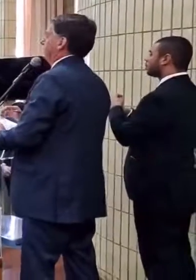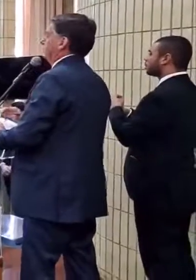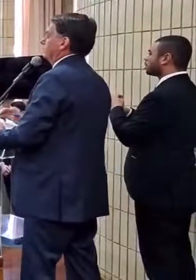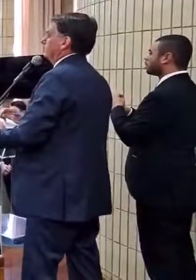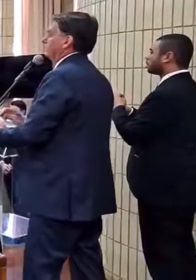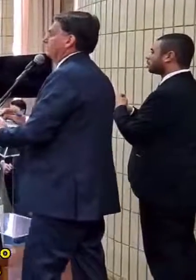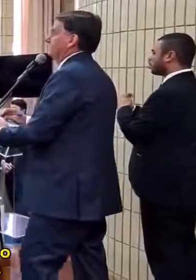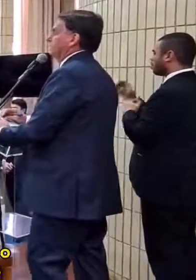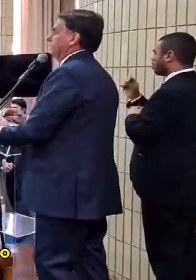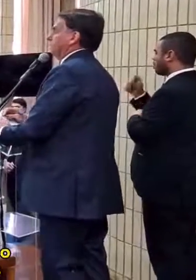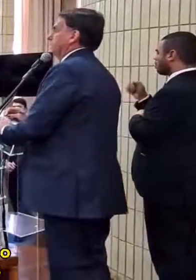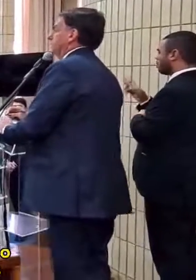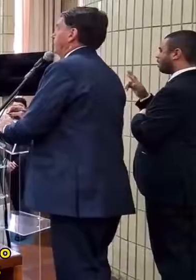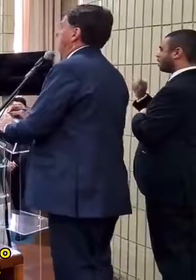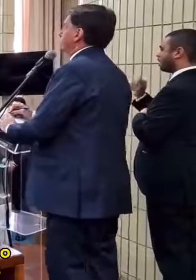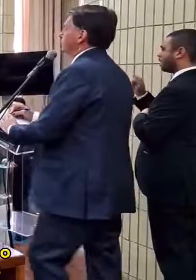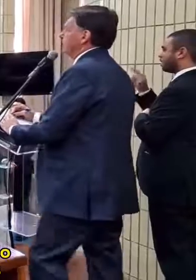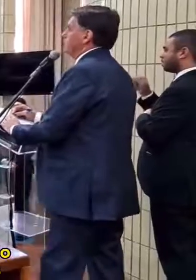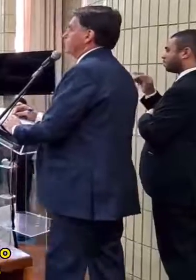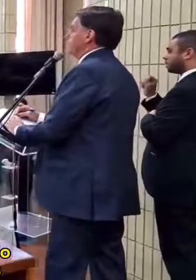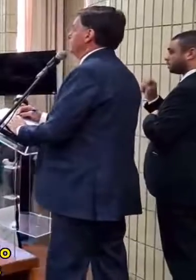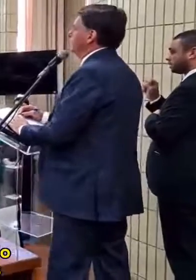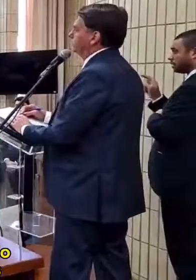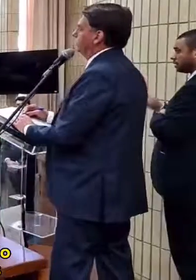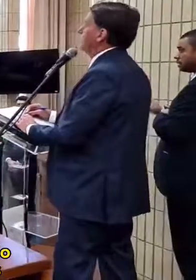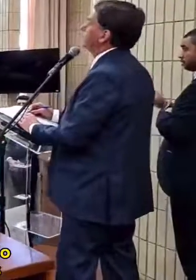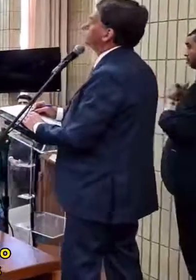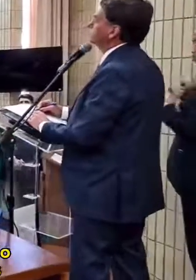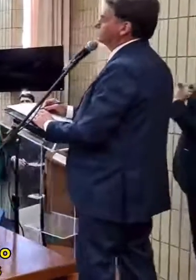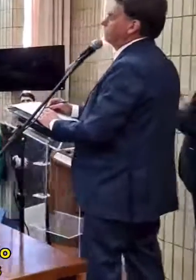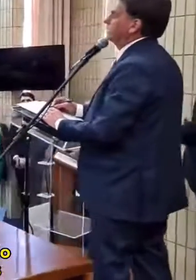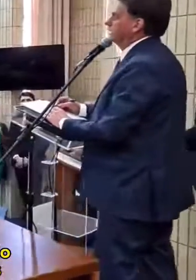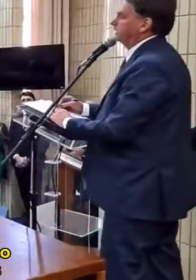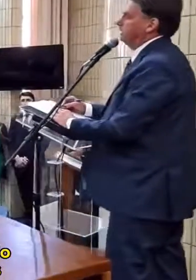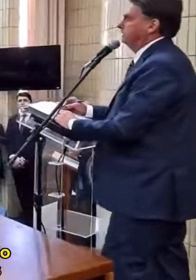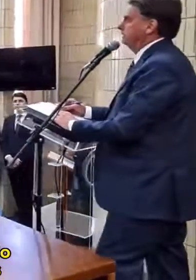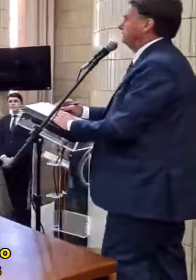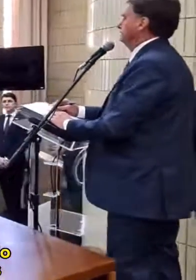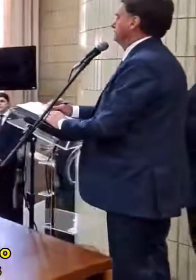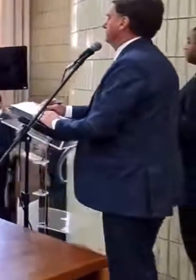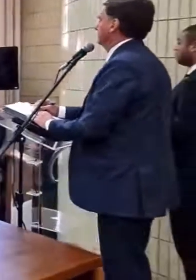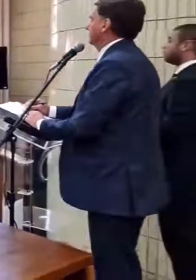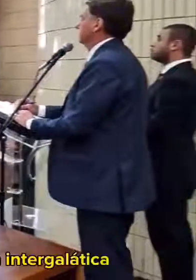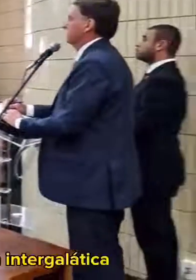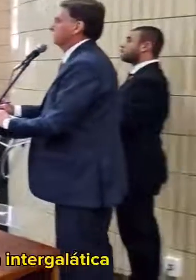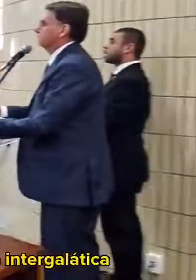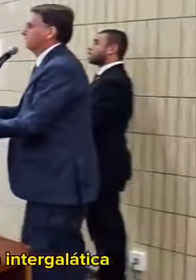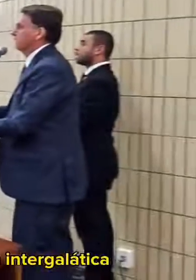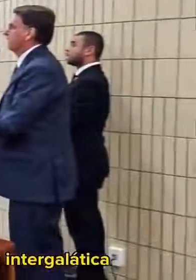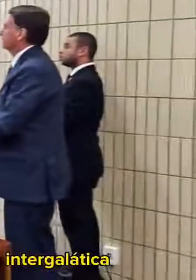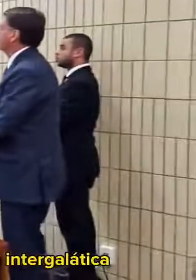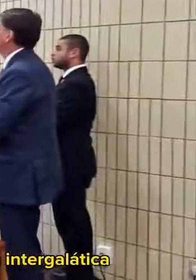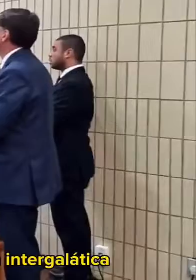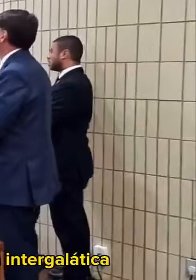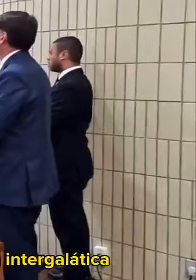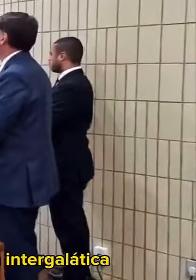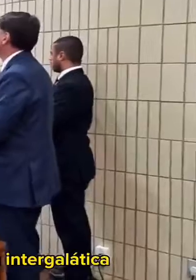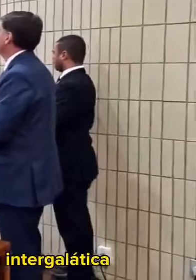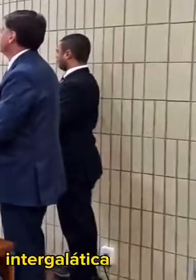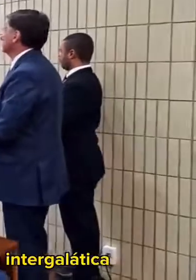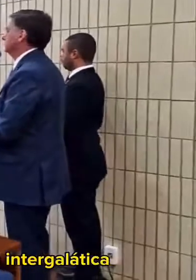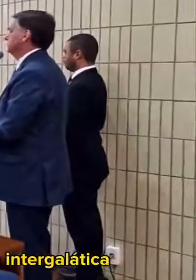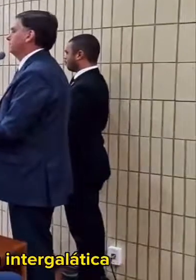né? E o do Renildo Calheiro, irmão do honestíssimo Renan Calheiro, cujo relator era